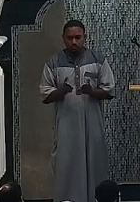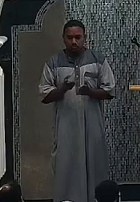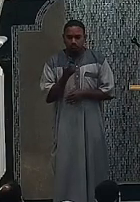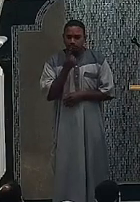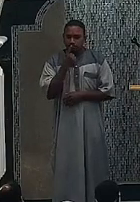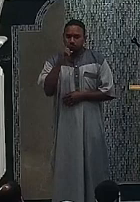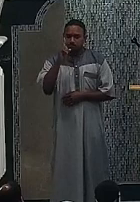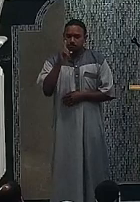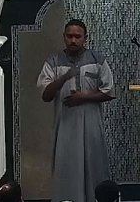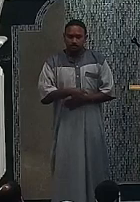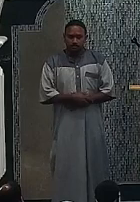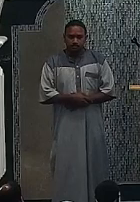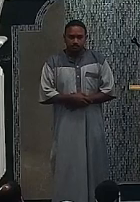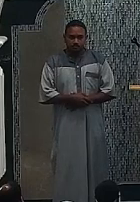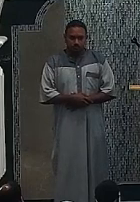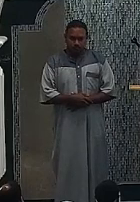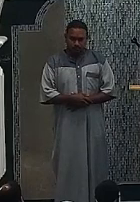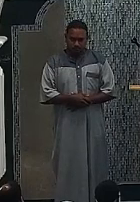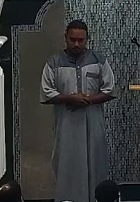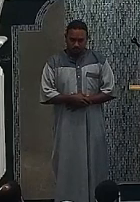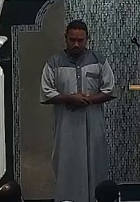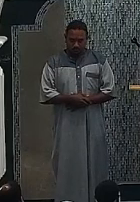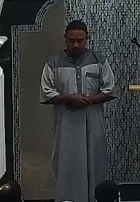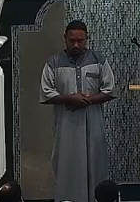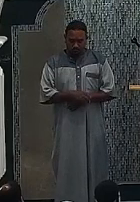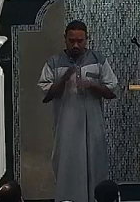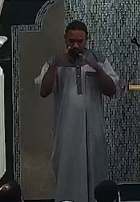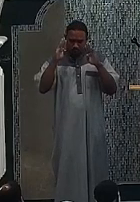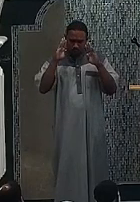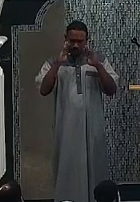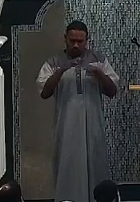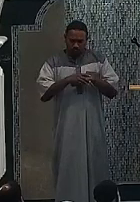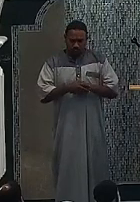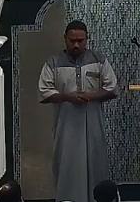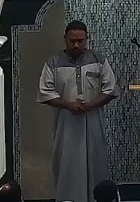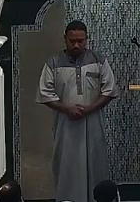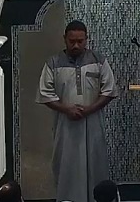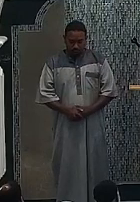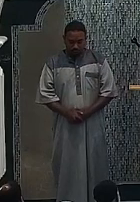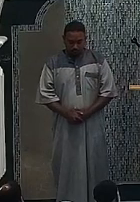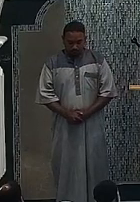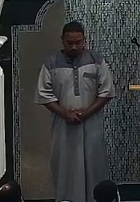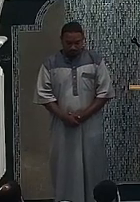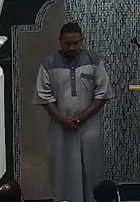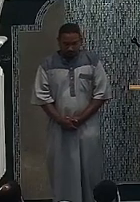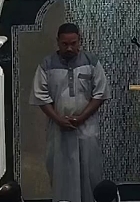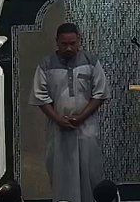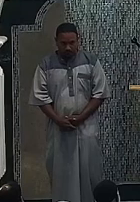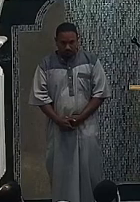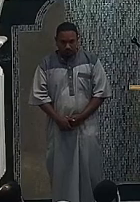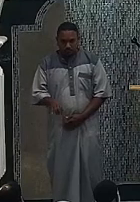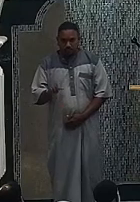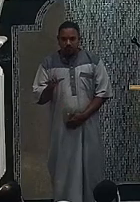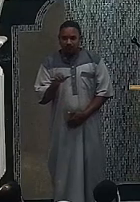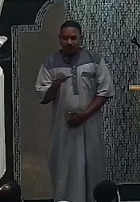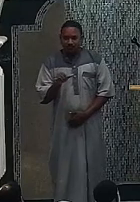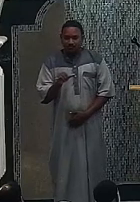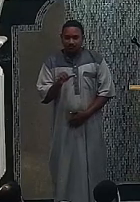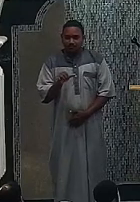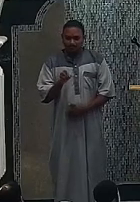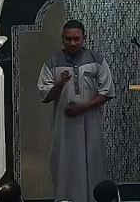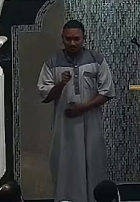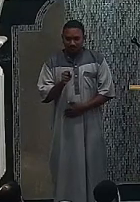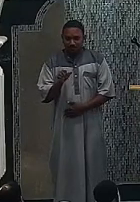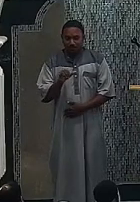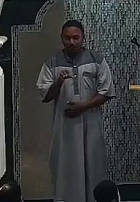أَعْلَىٰ إِرَبِّكُمَا تُكَذِّبَانِ. Then which of the favors of your Lord will you deny? If